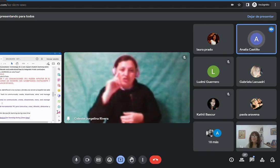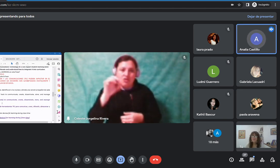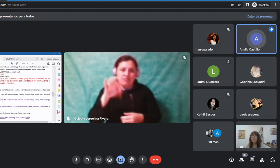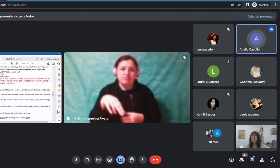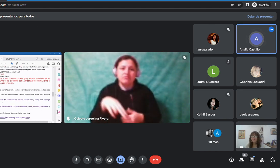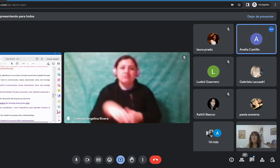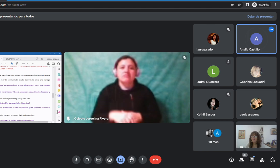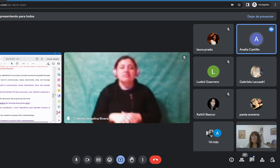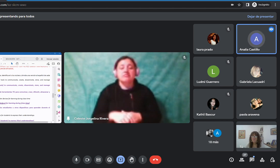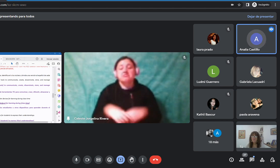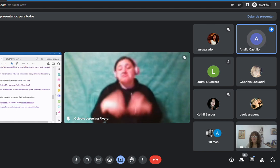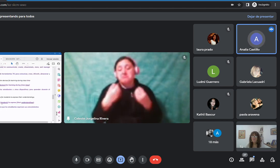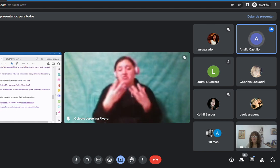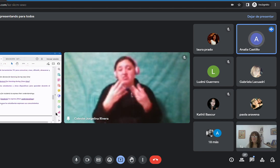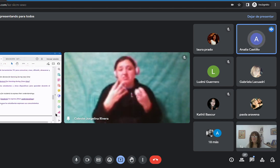expresión